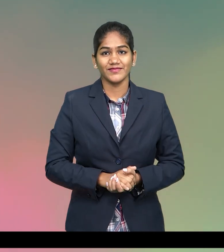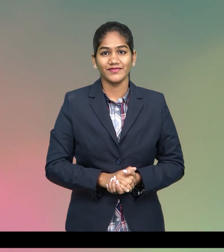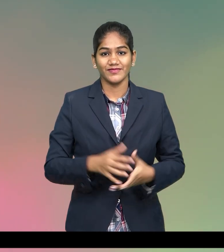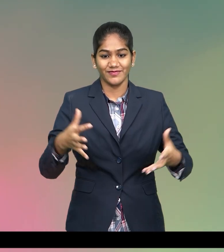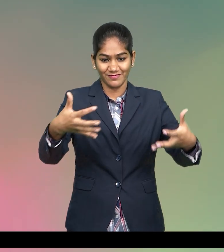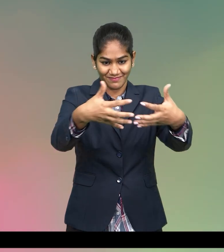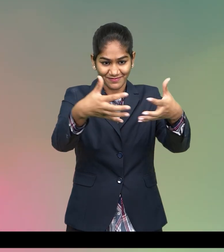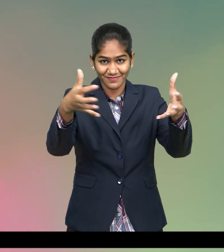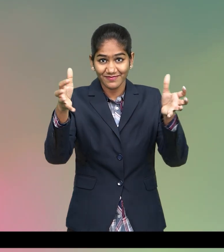అక్షాంశాలు,